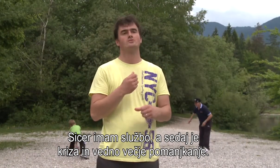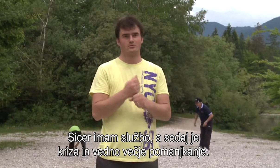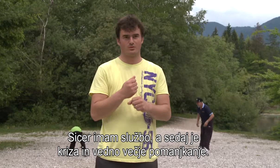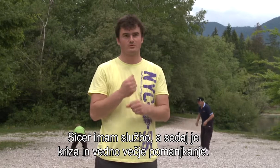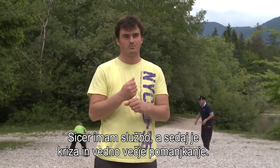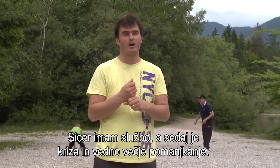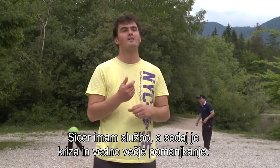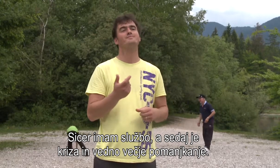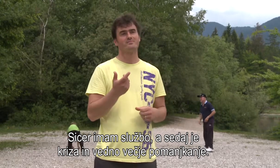Težko, ne, počitnice so.